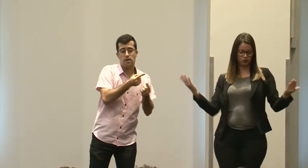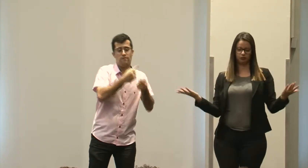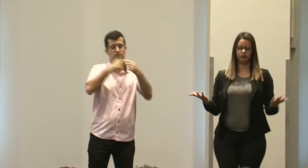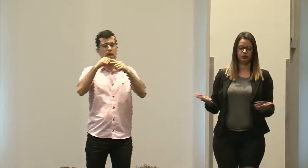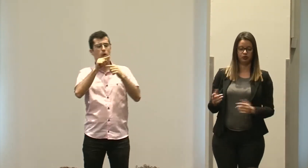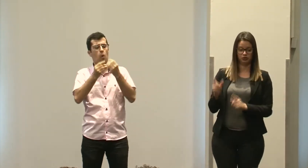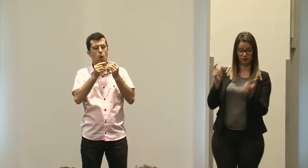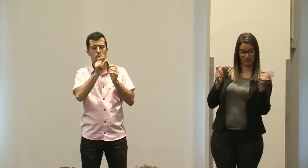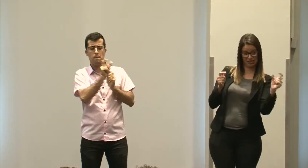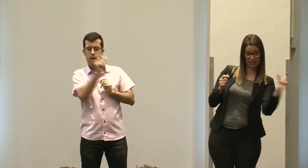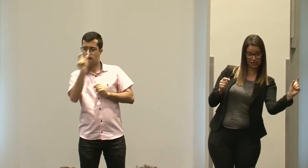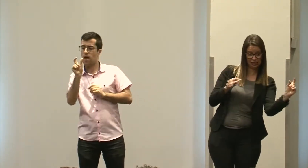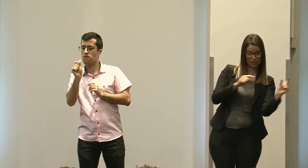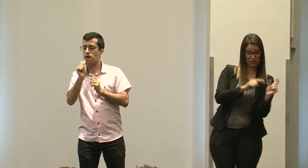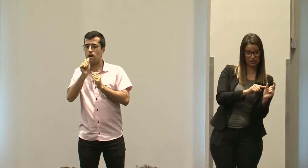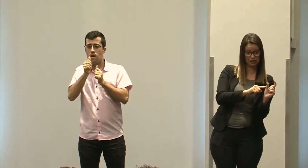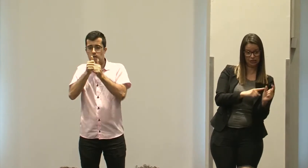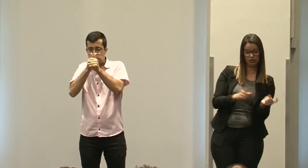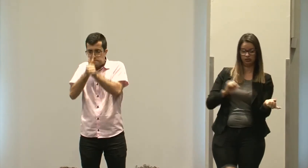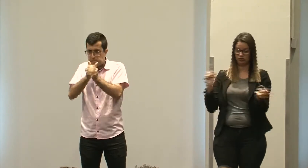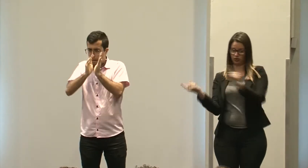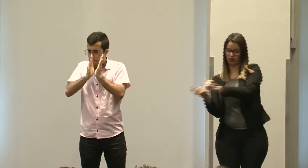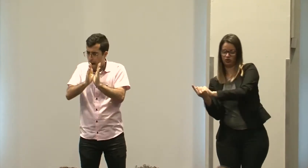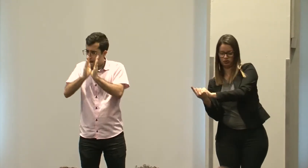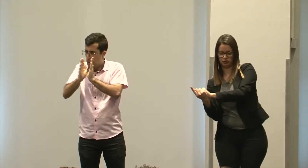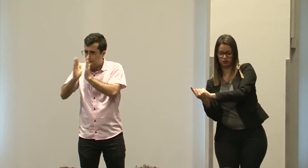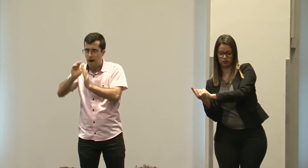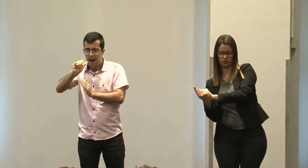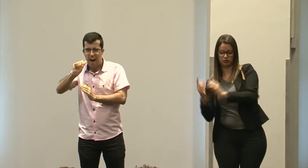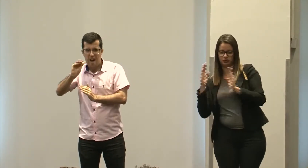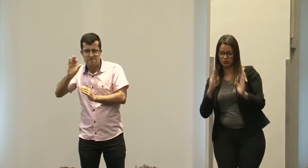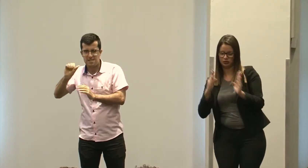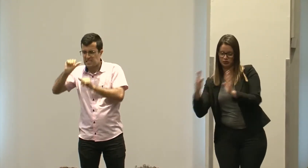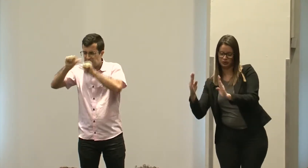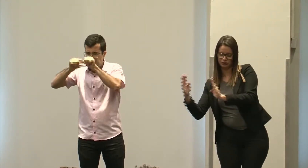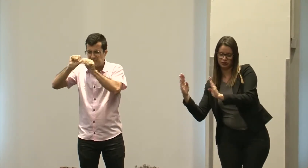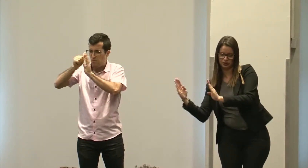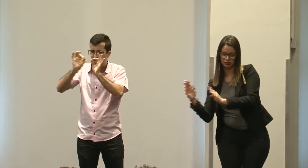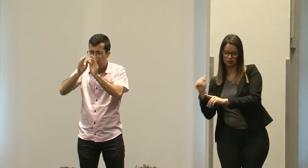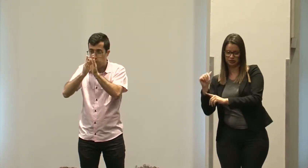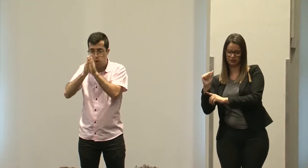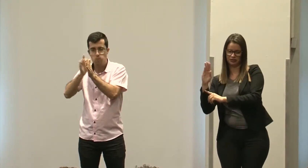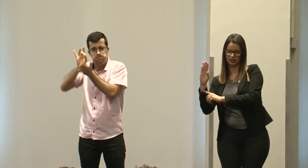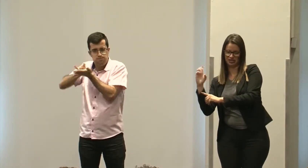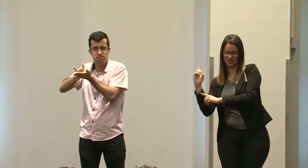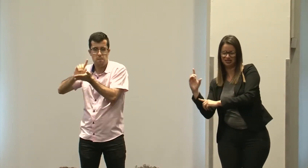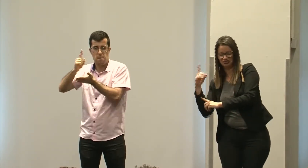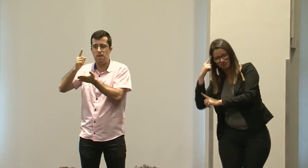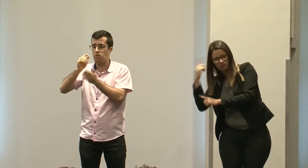Lembram que eu falei que eu estaria trazendo um comparativo entre o sinal datilológico e